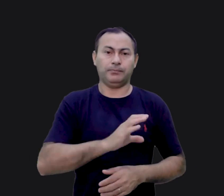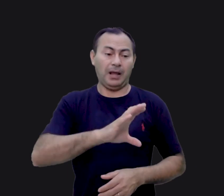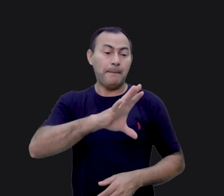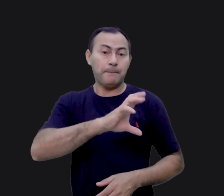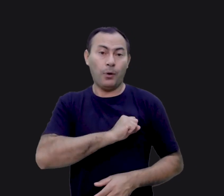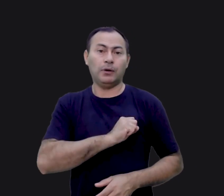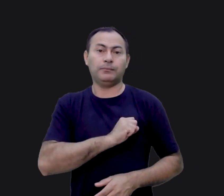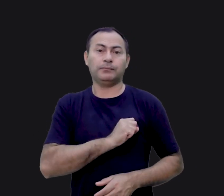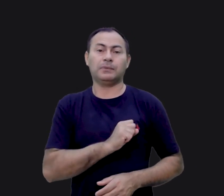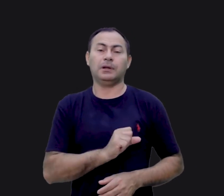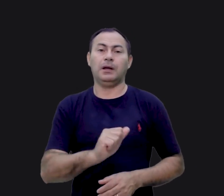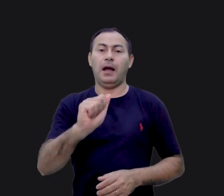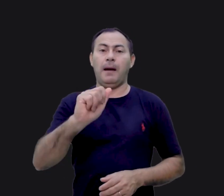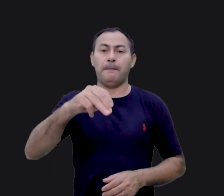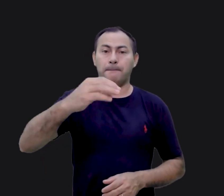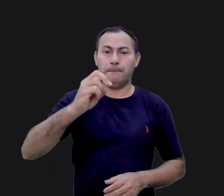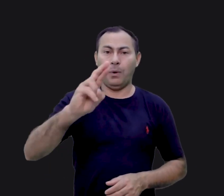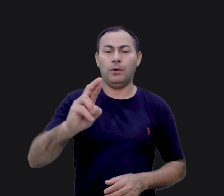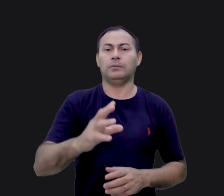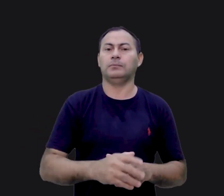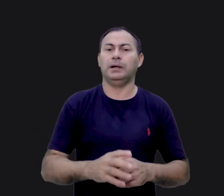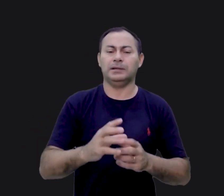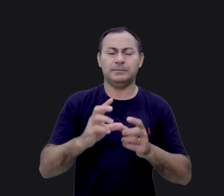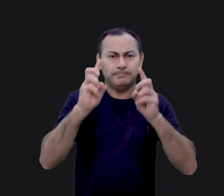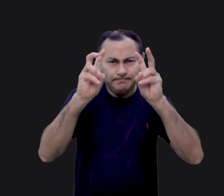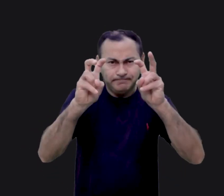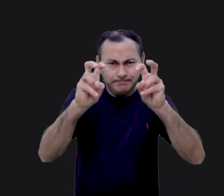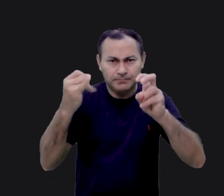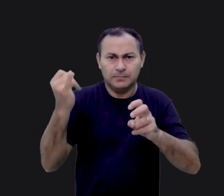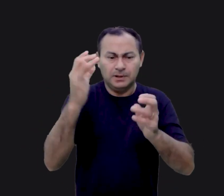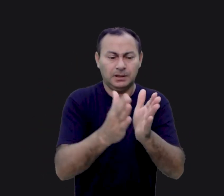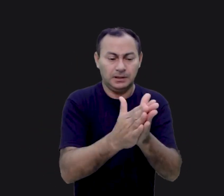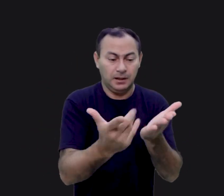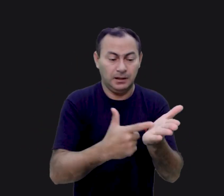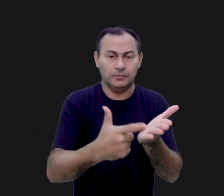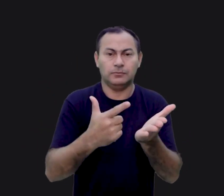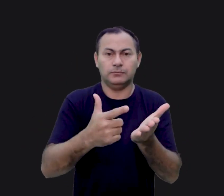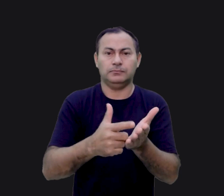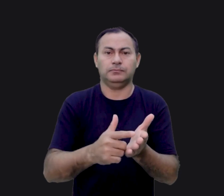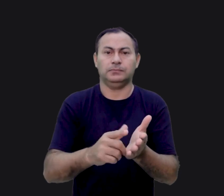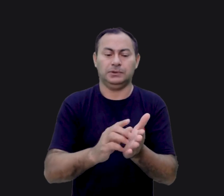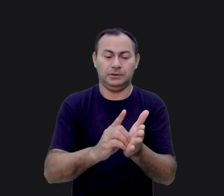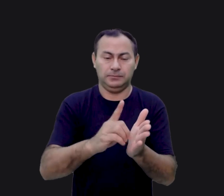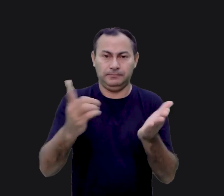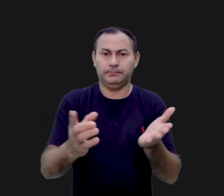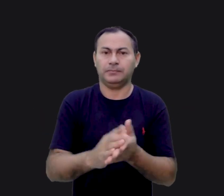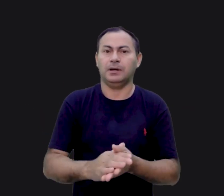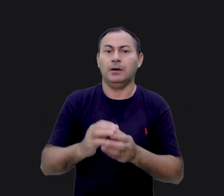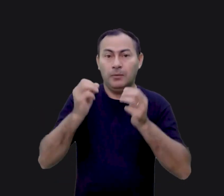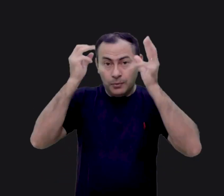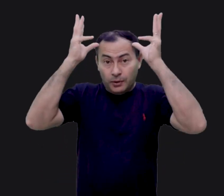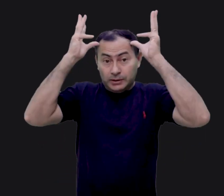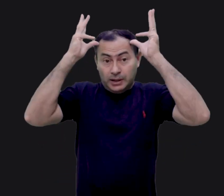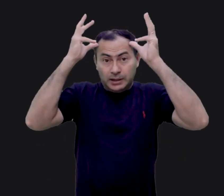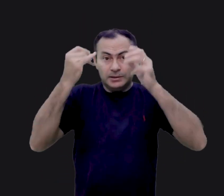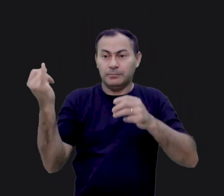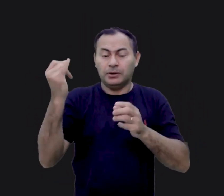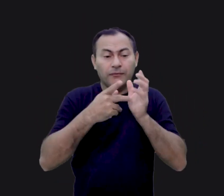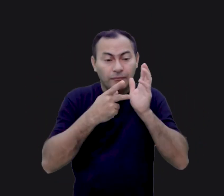é um tema muito importante desse livro outro ser uma muito importante de Moisés foi feito depois que ele deu o resumo da história